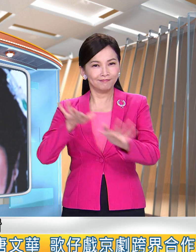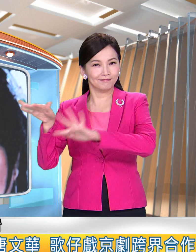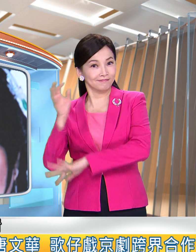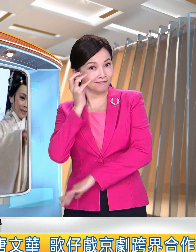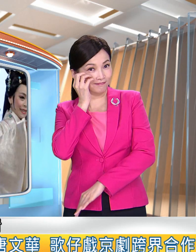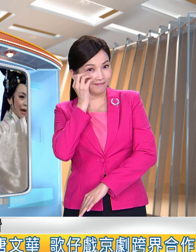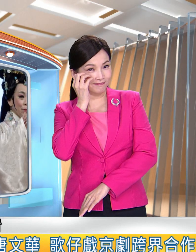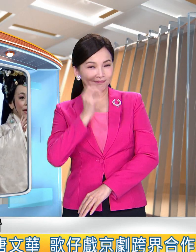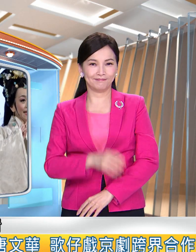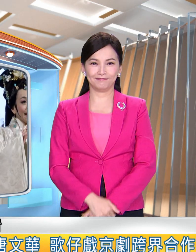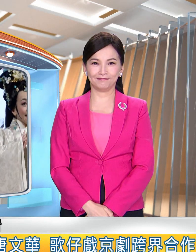起去看看。